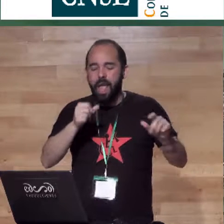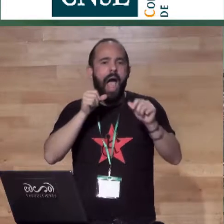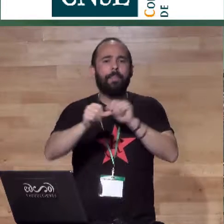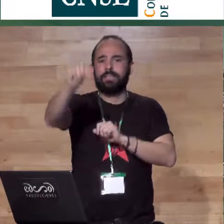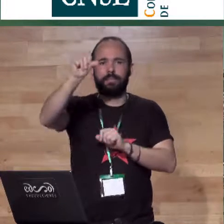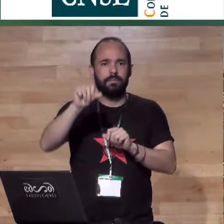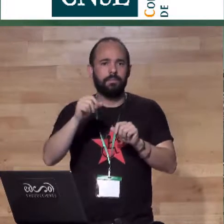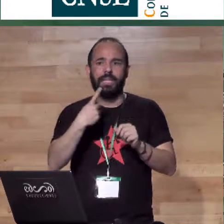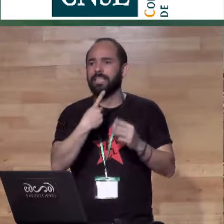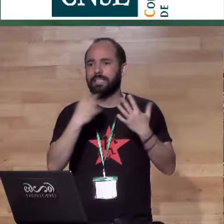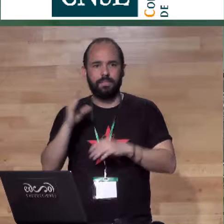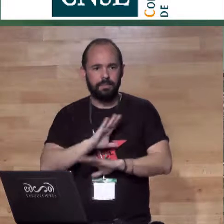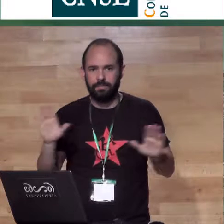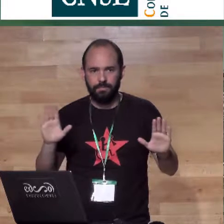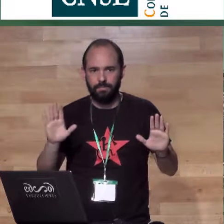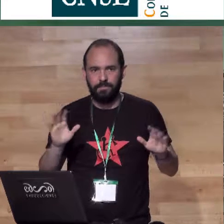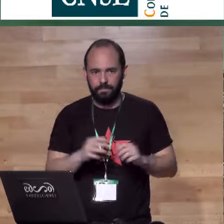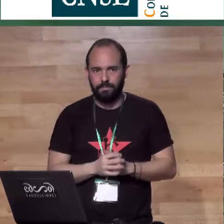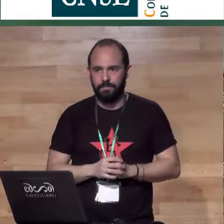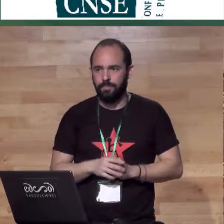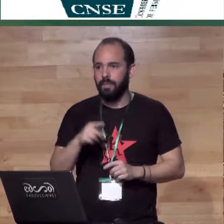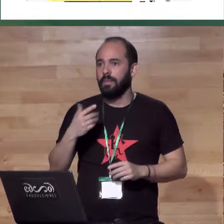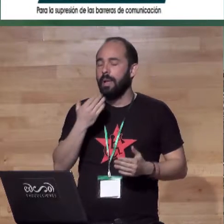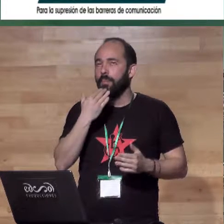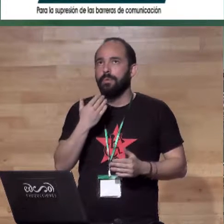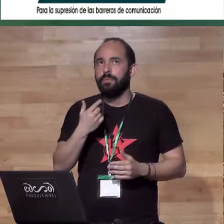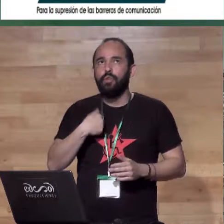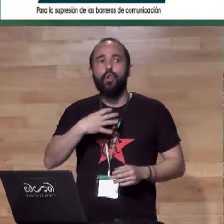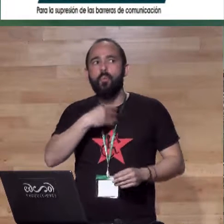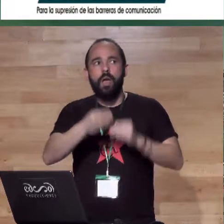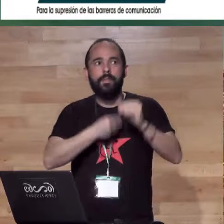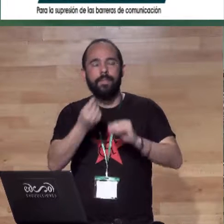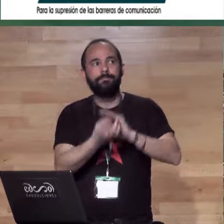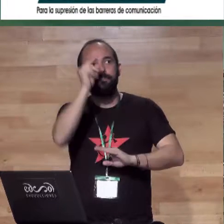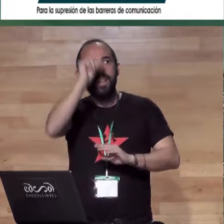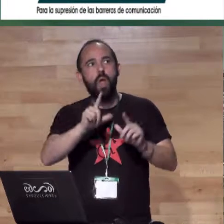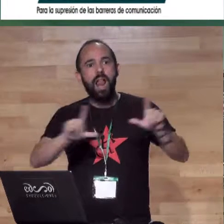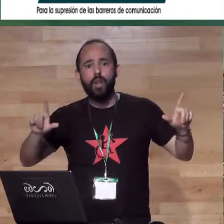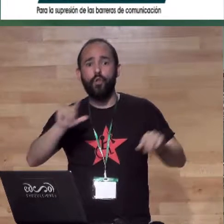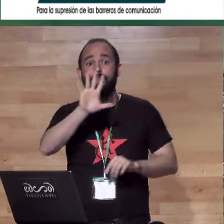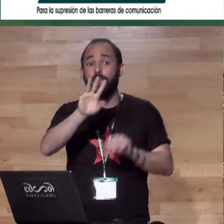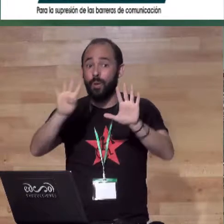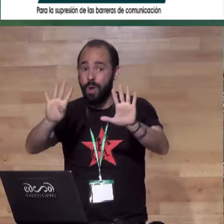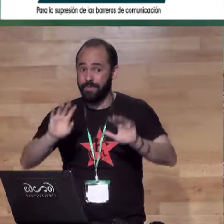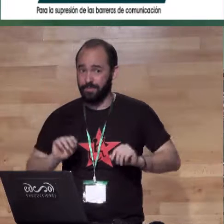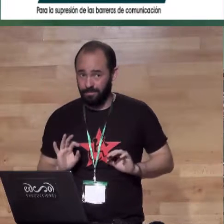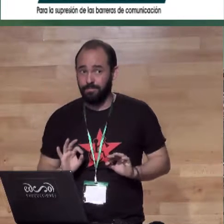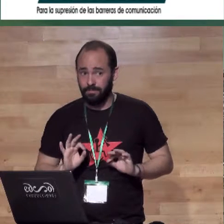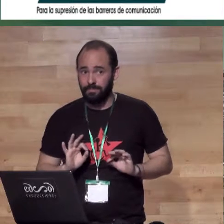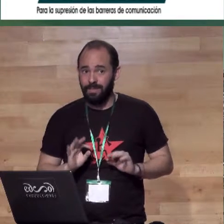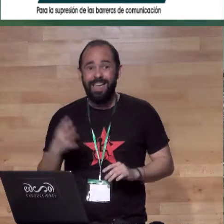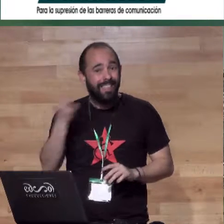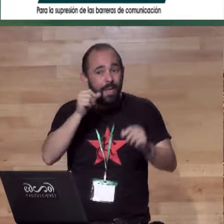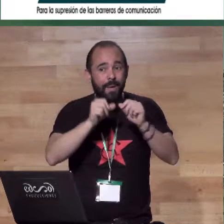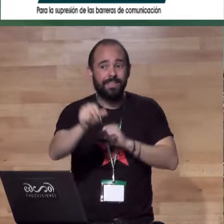Largometraje es a partir de 60 minutos. Por ejemplo, yo no puedo hacer una película de